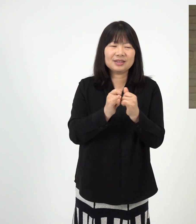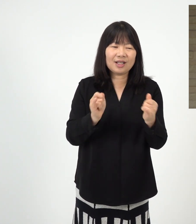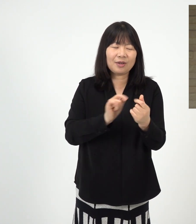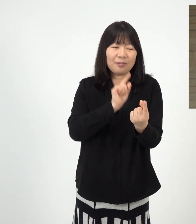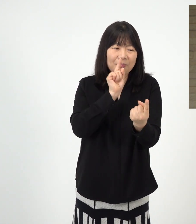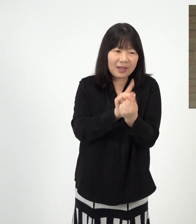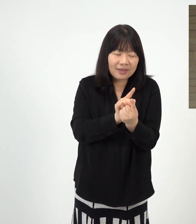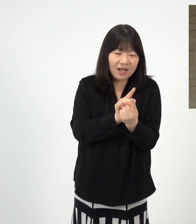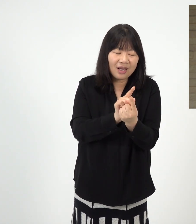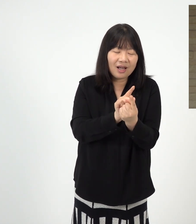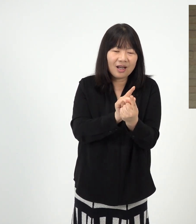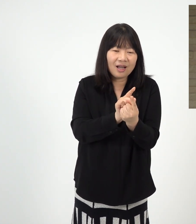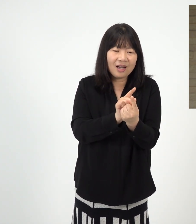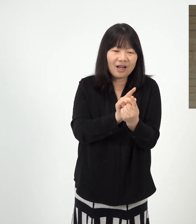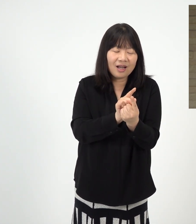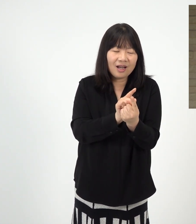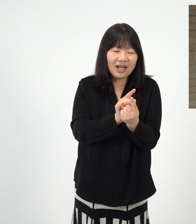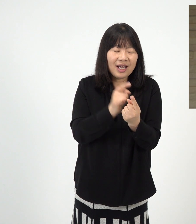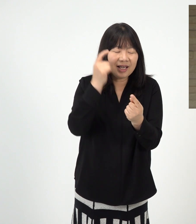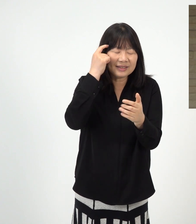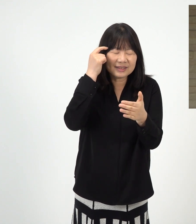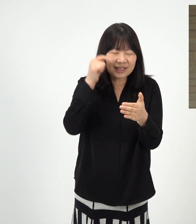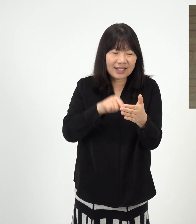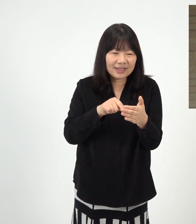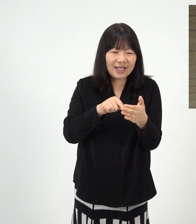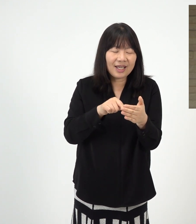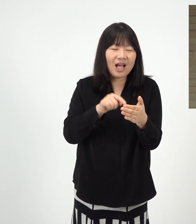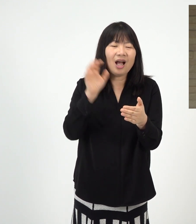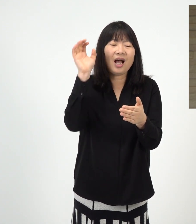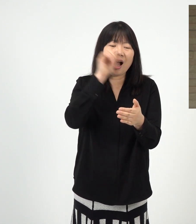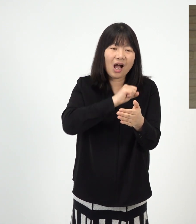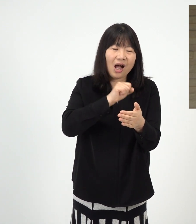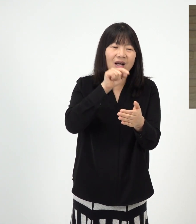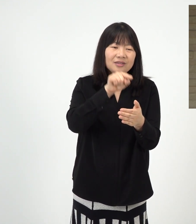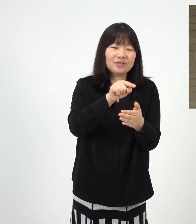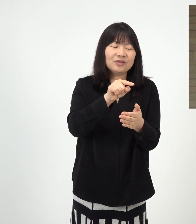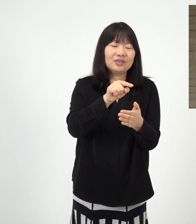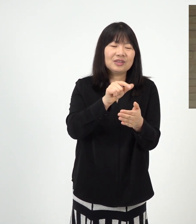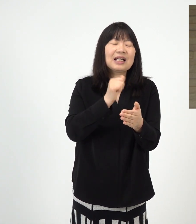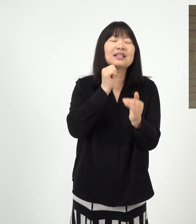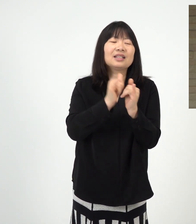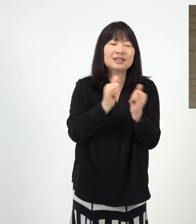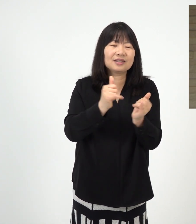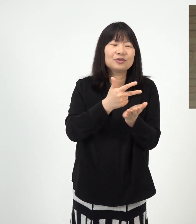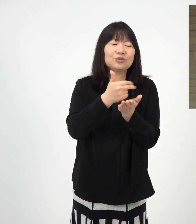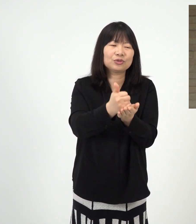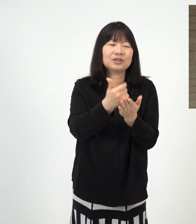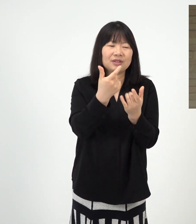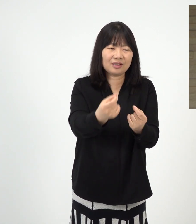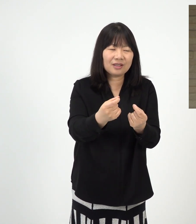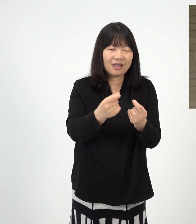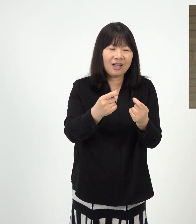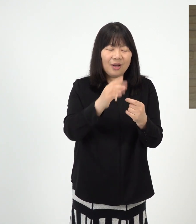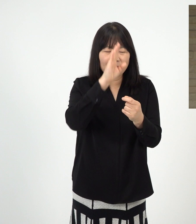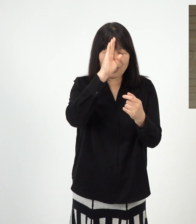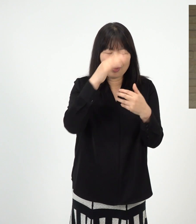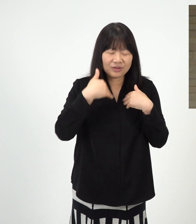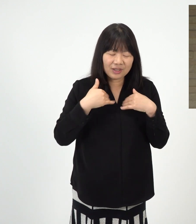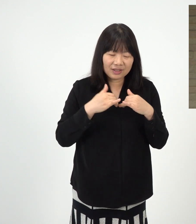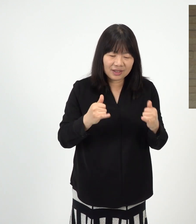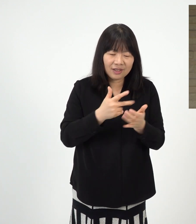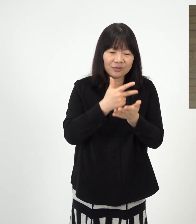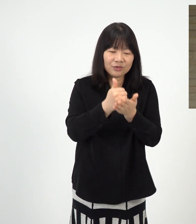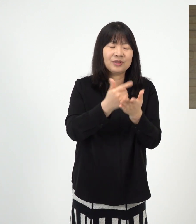역으로 누구라고 인식 속에 새롭게 들어와야 될까요? 주님, 주님. 두 번째,